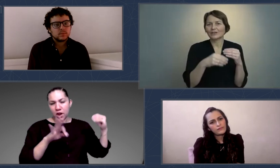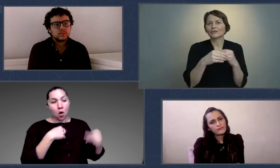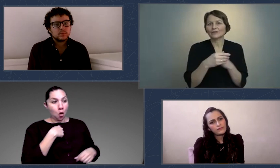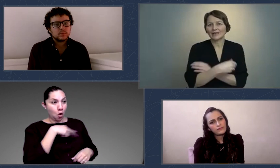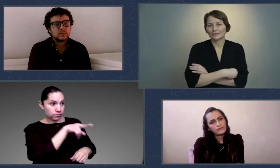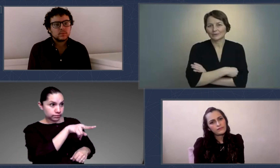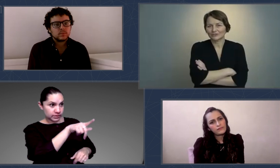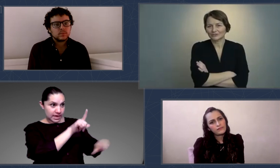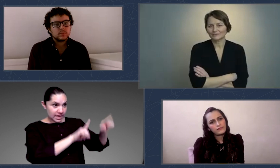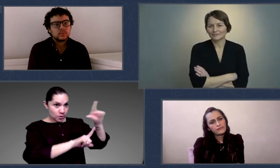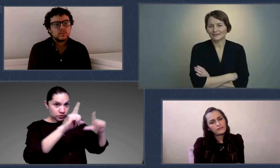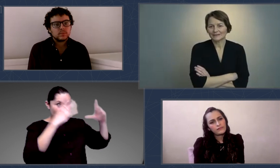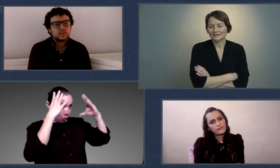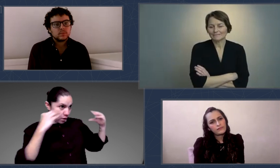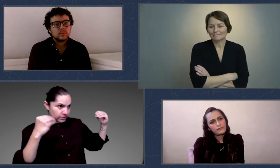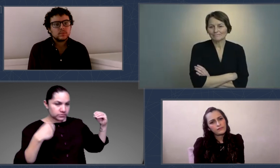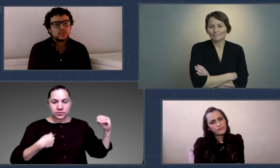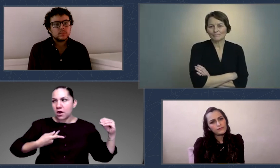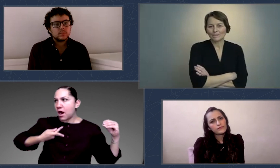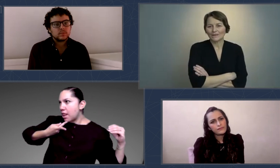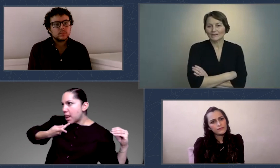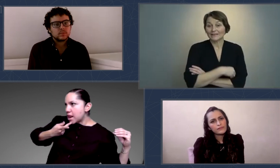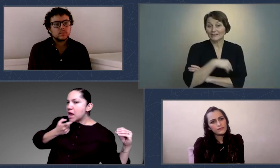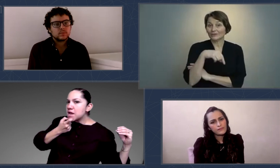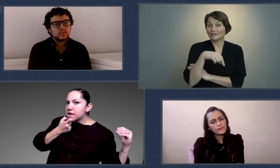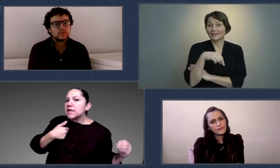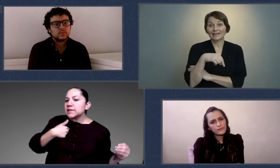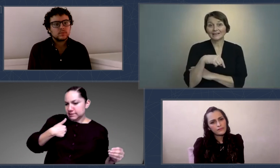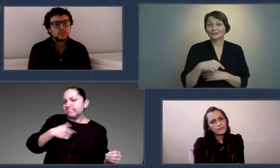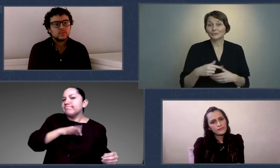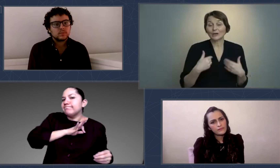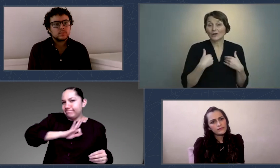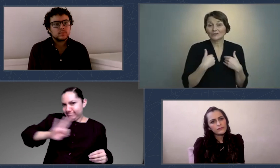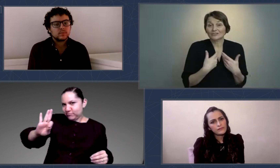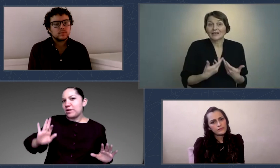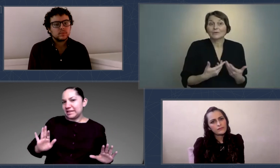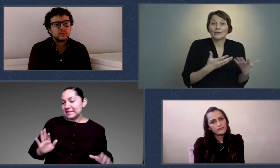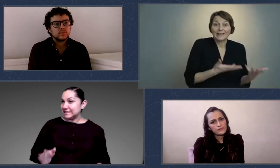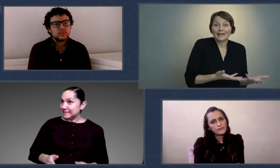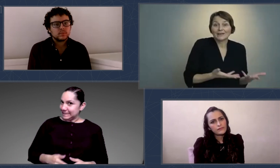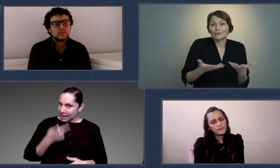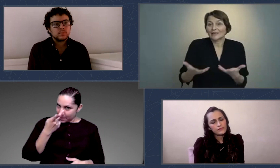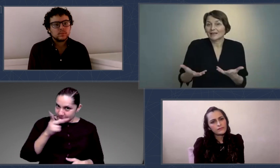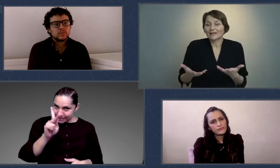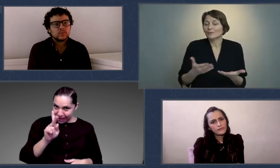un reto saber cómo se va a acreditar